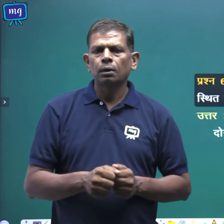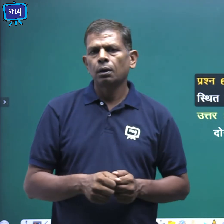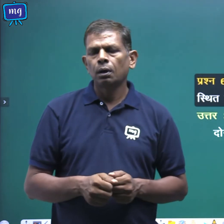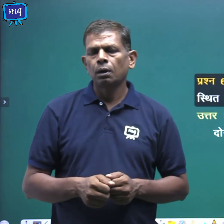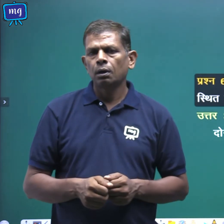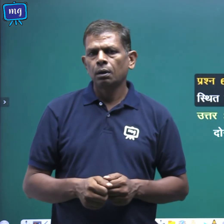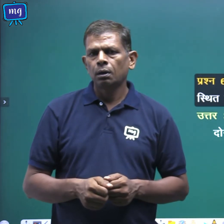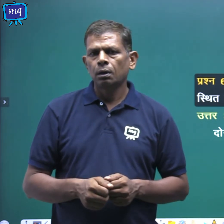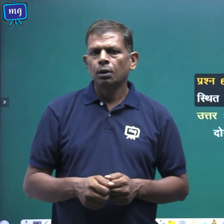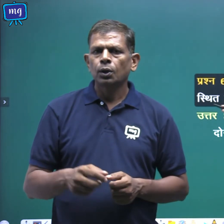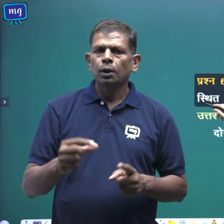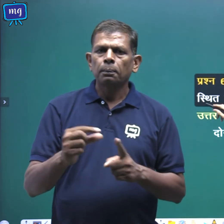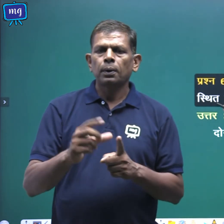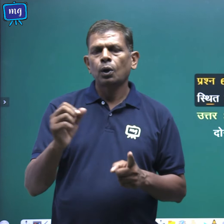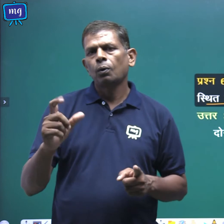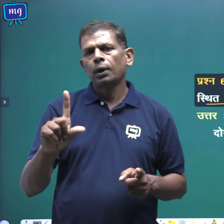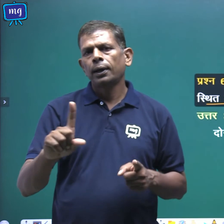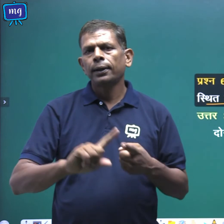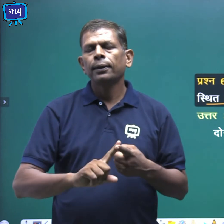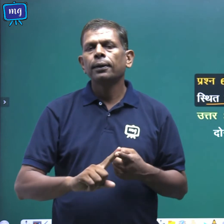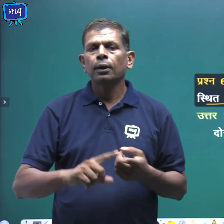ध्रुव कहाँ स्थित होते हैं?